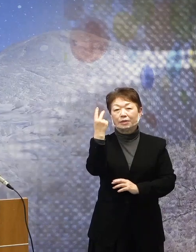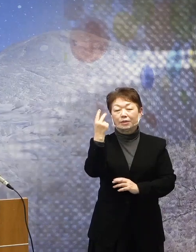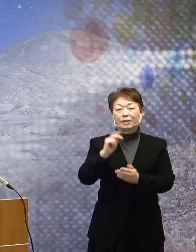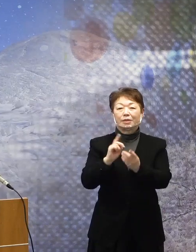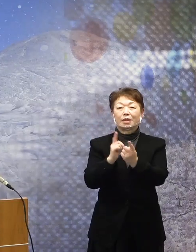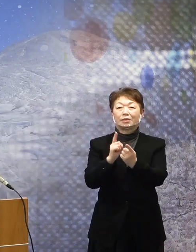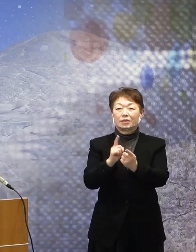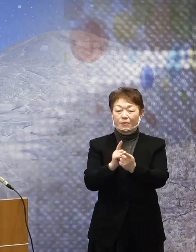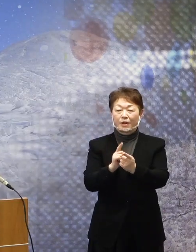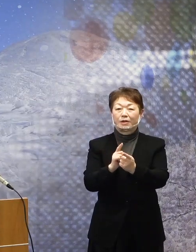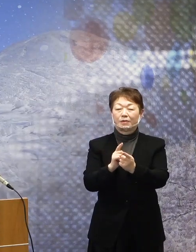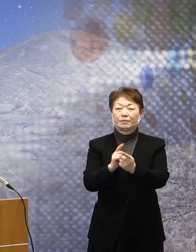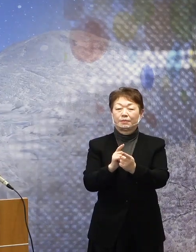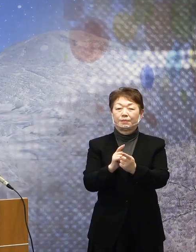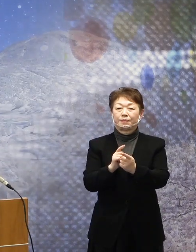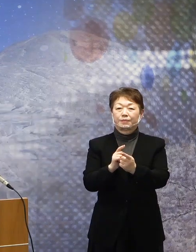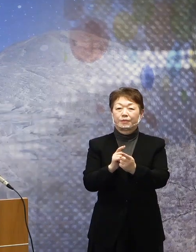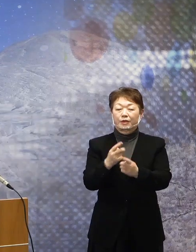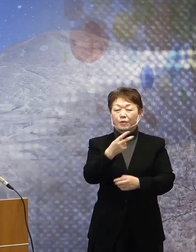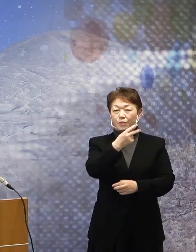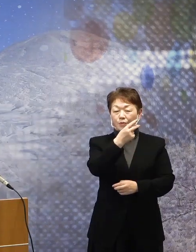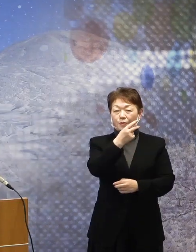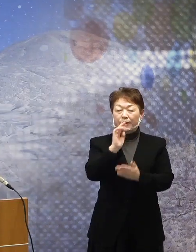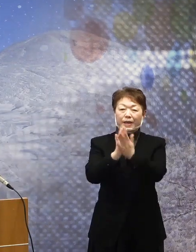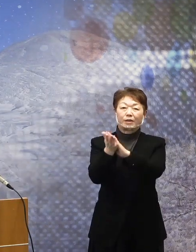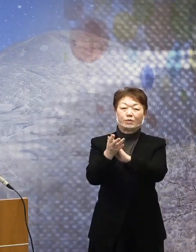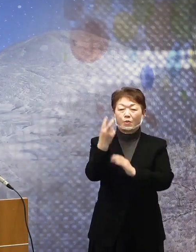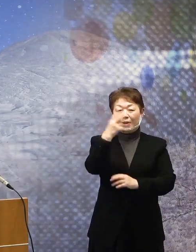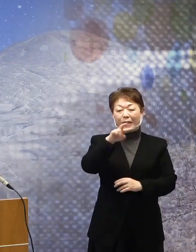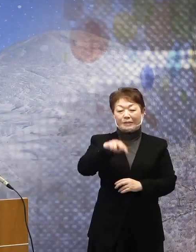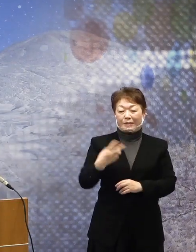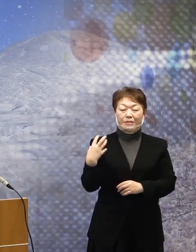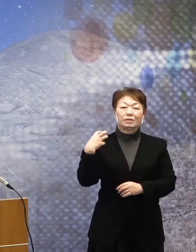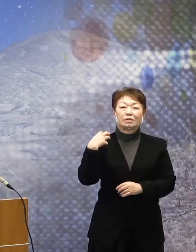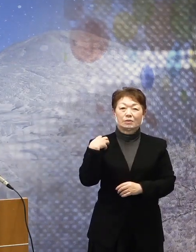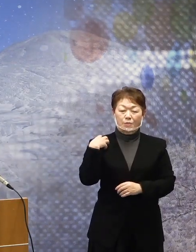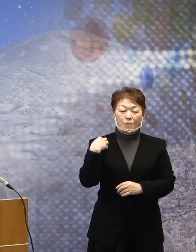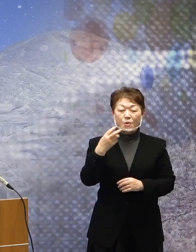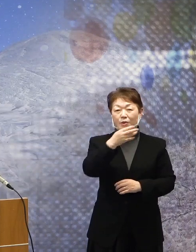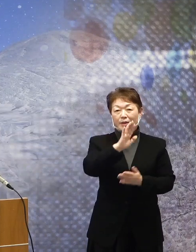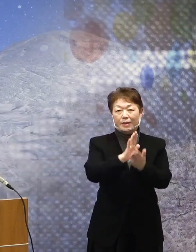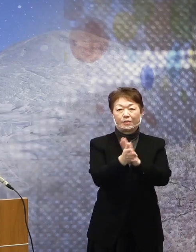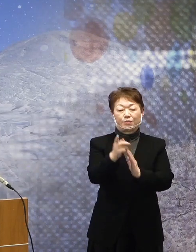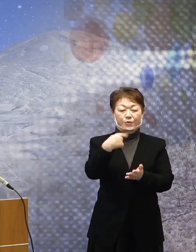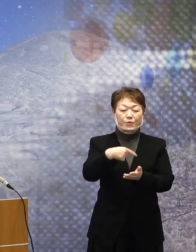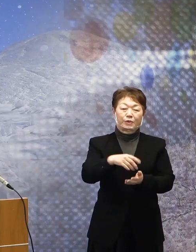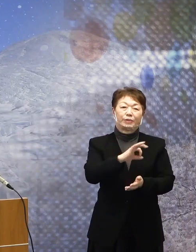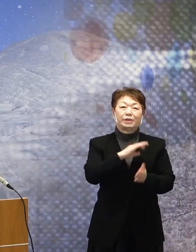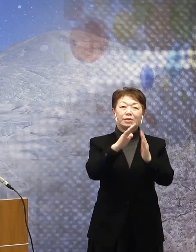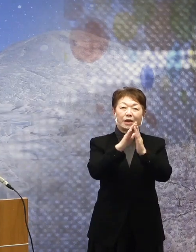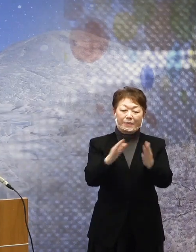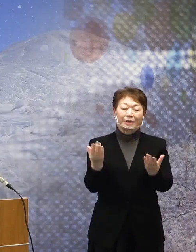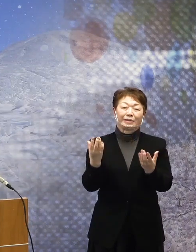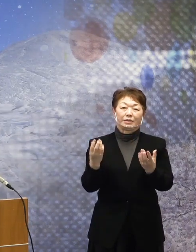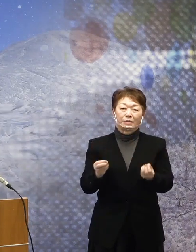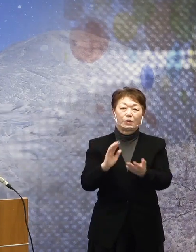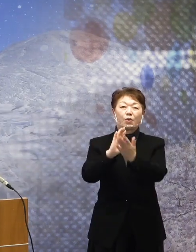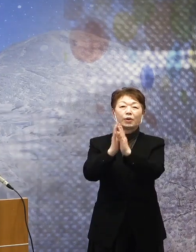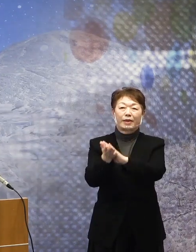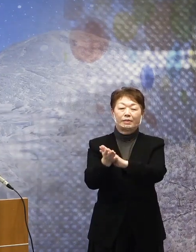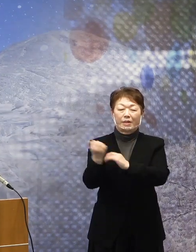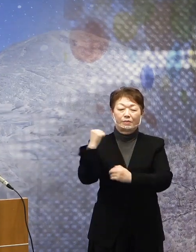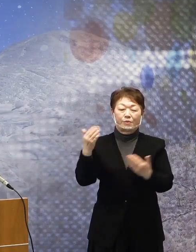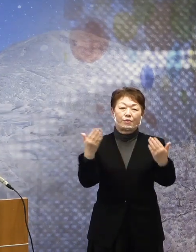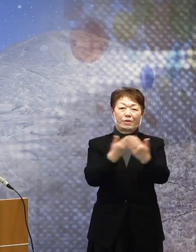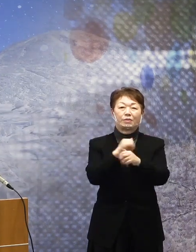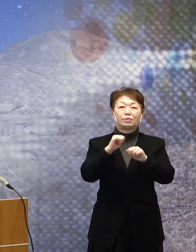されたんですかね、高校、いわゆる 県の管理されている県教育委員会が対応されている部分は県できちんとさらに強化